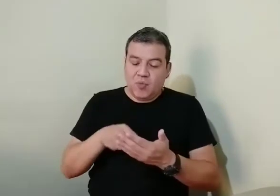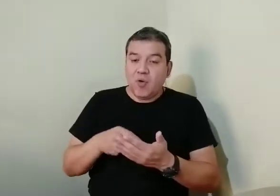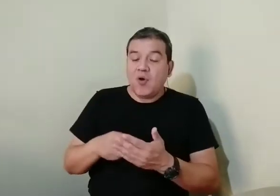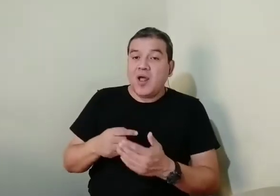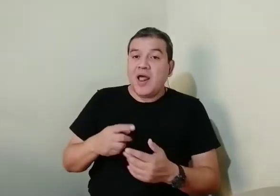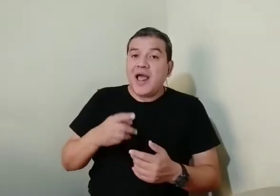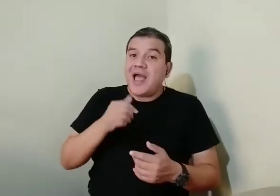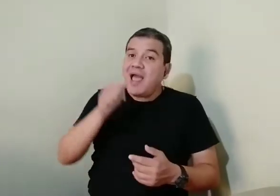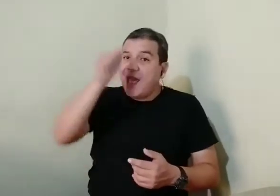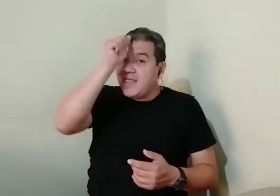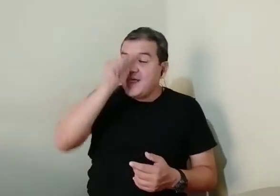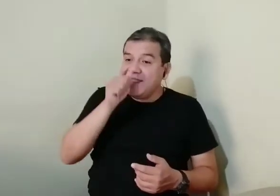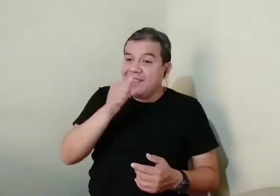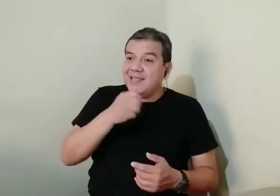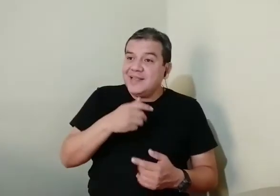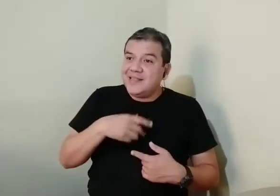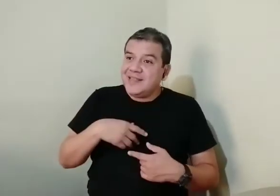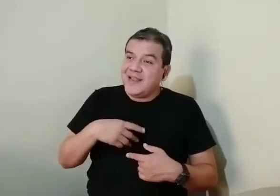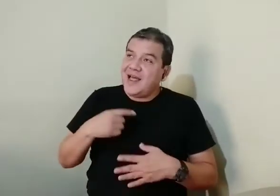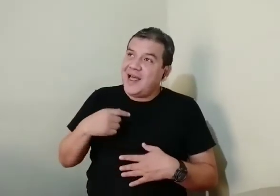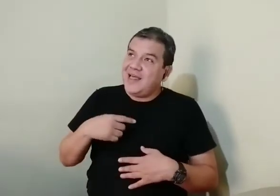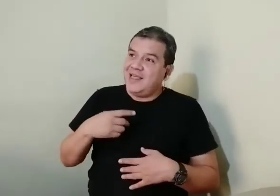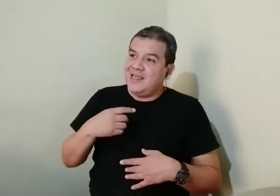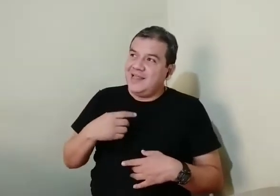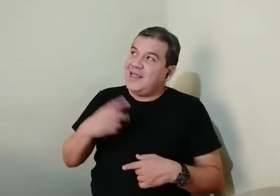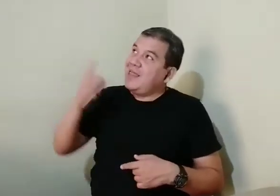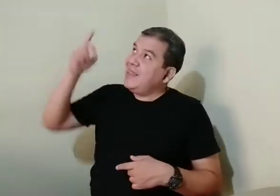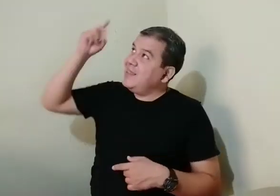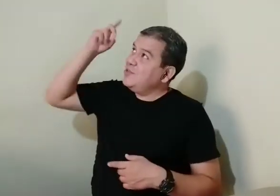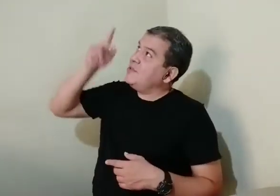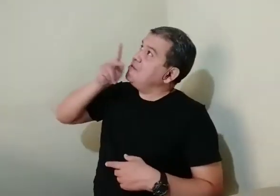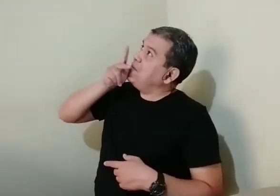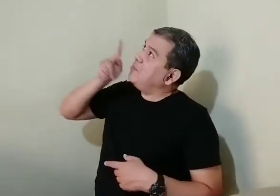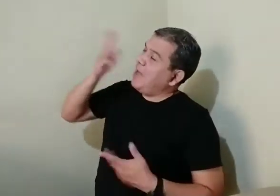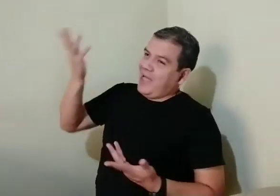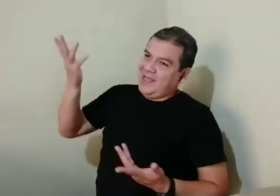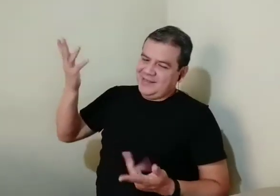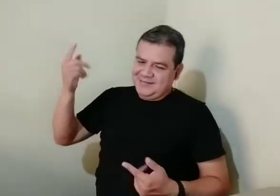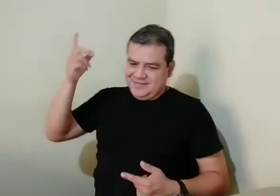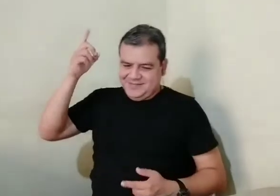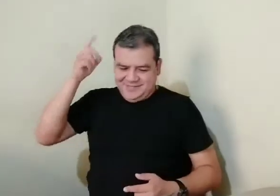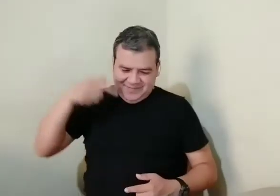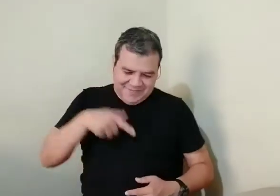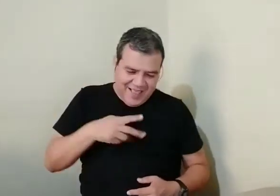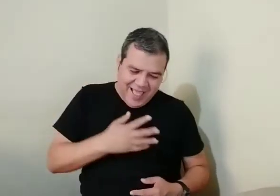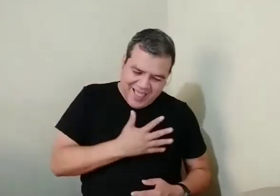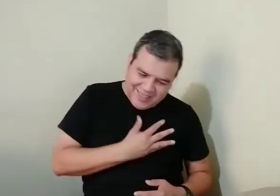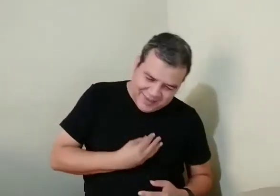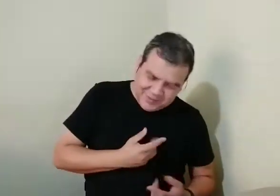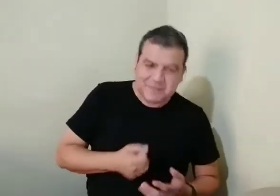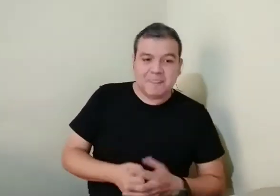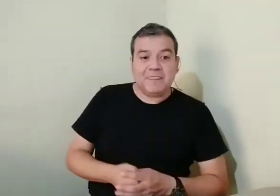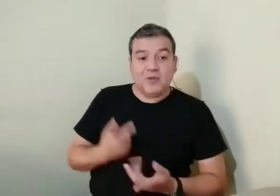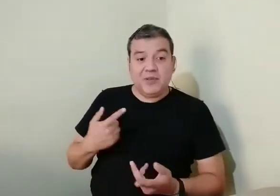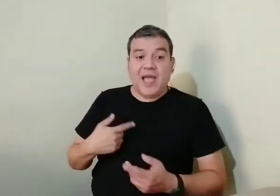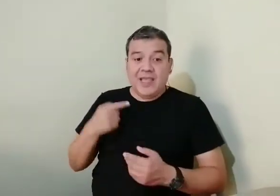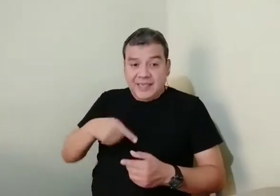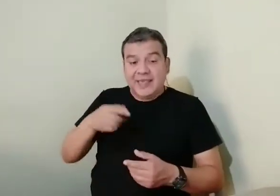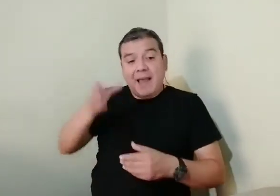en el más exacto sentido de la palabra, una escuela de familia, dice